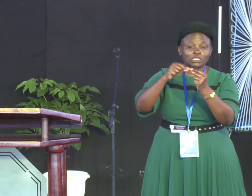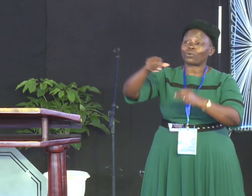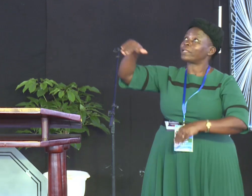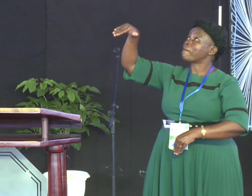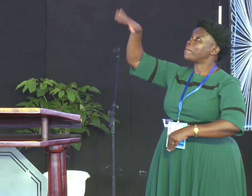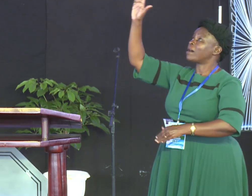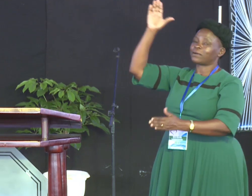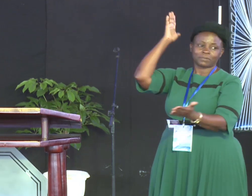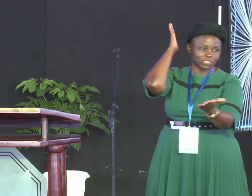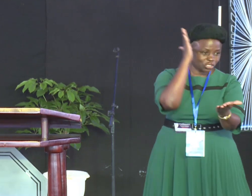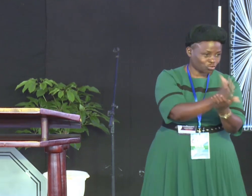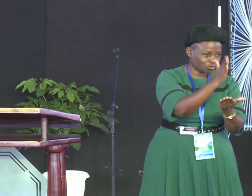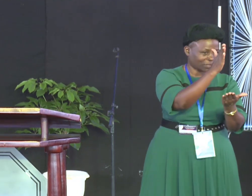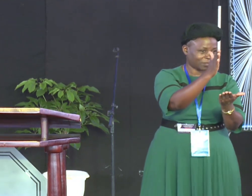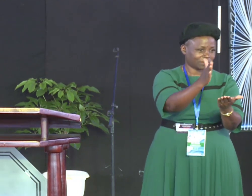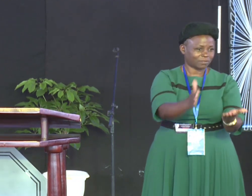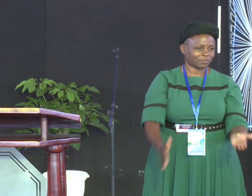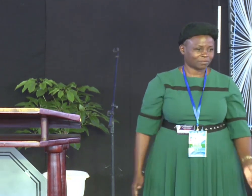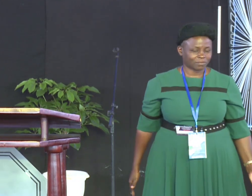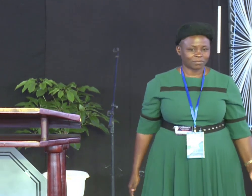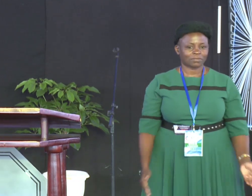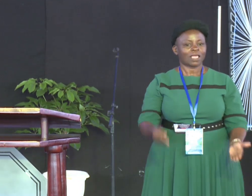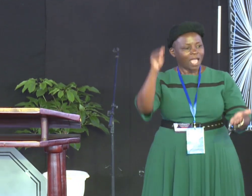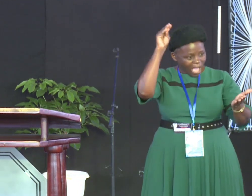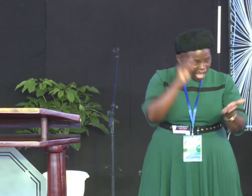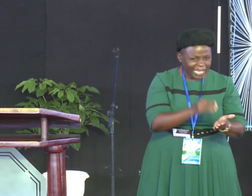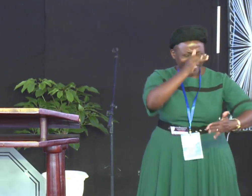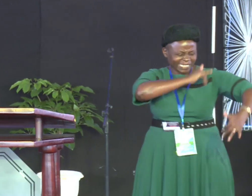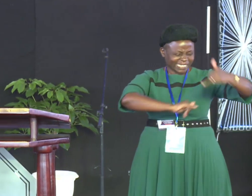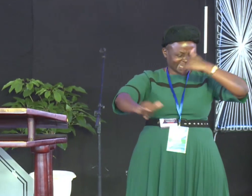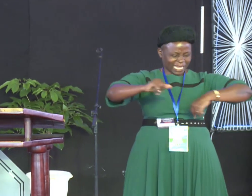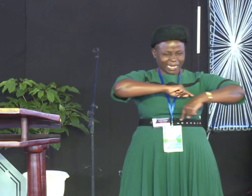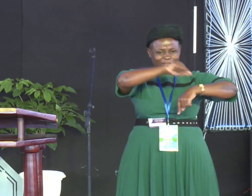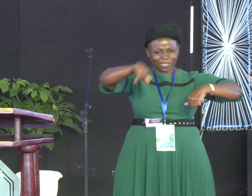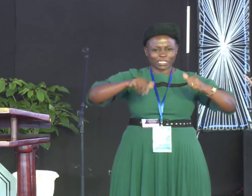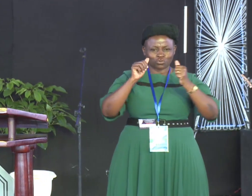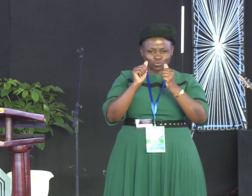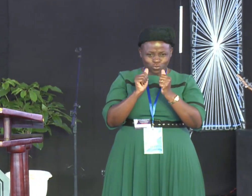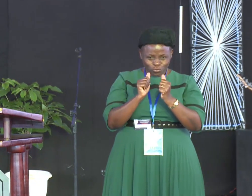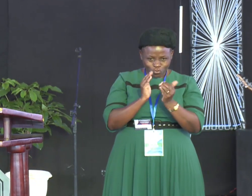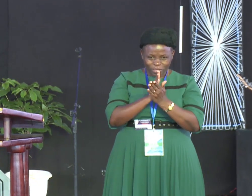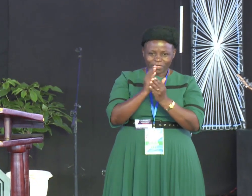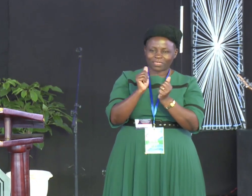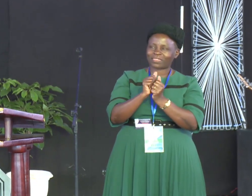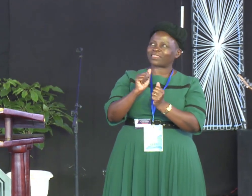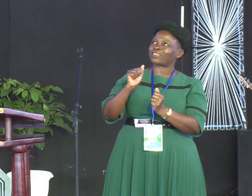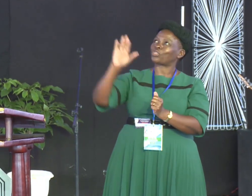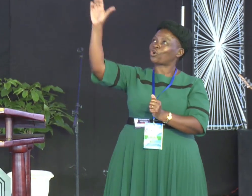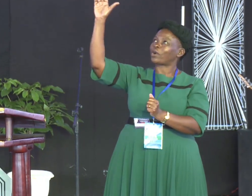cho, ge mazima. Tuchegambe, tukole otia, tutukuze na